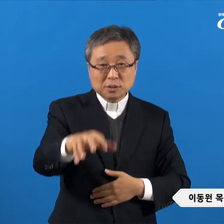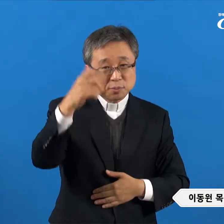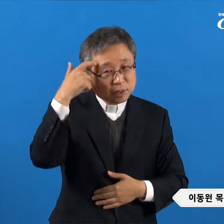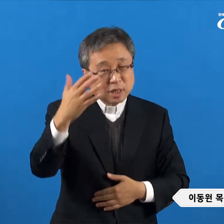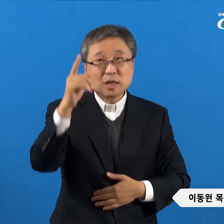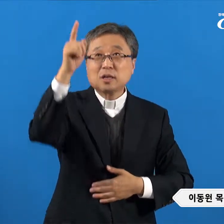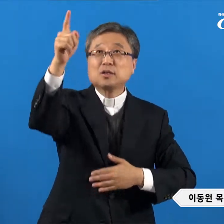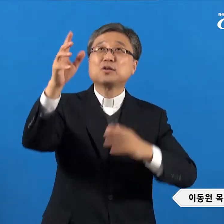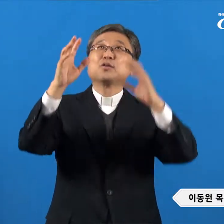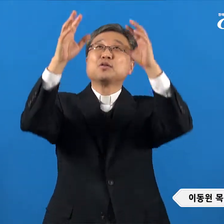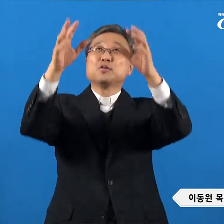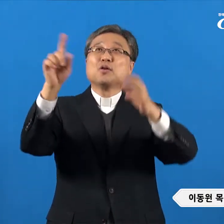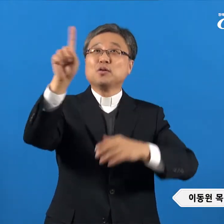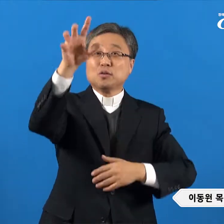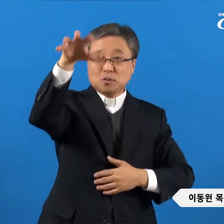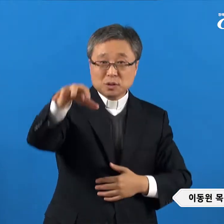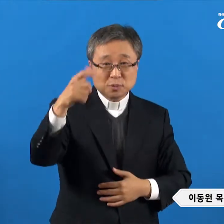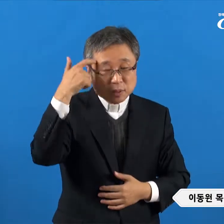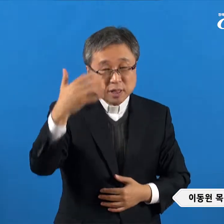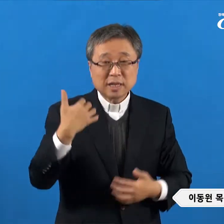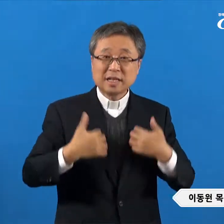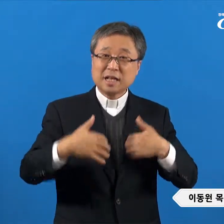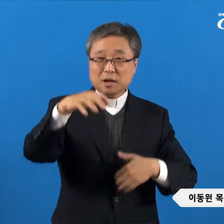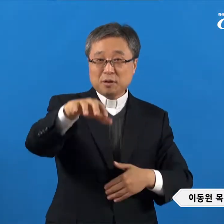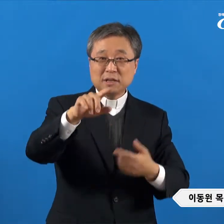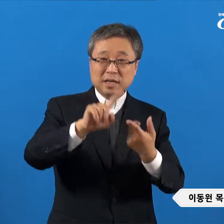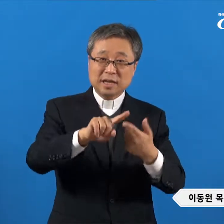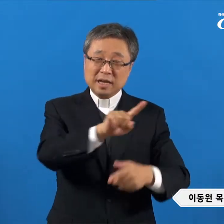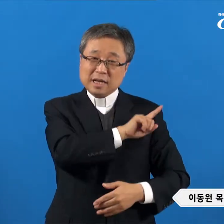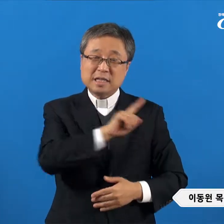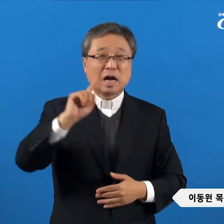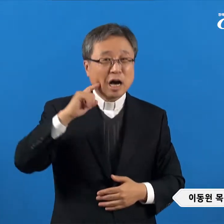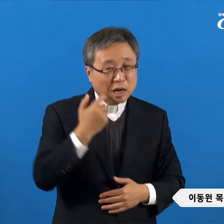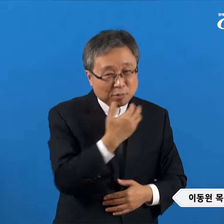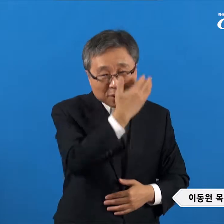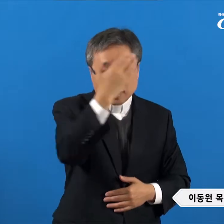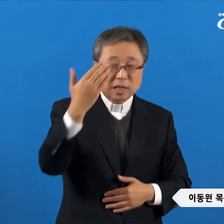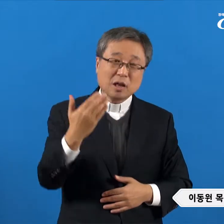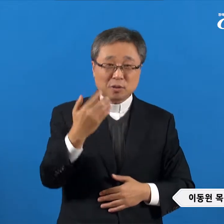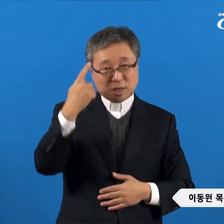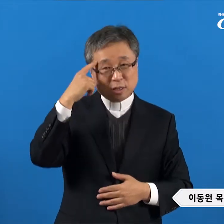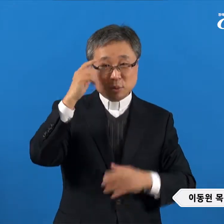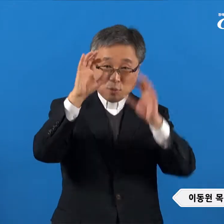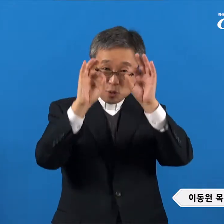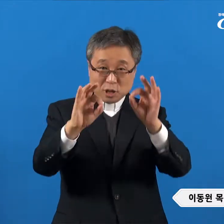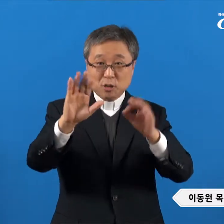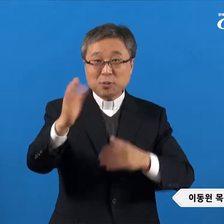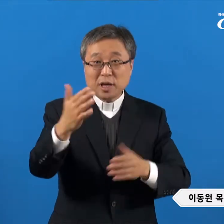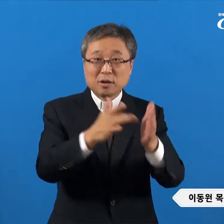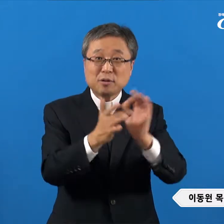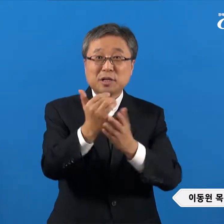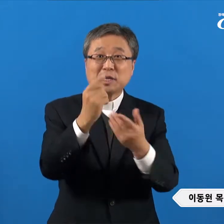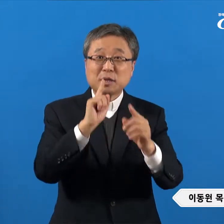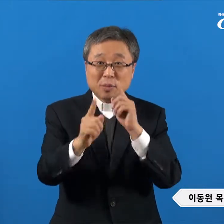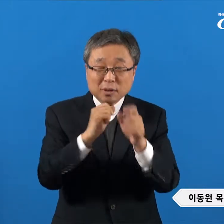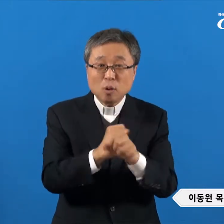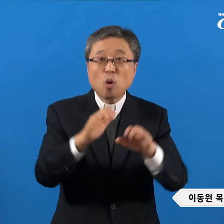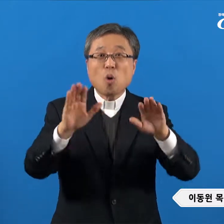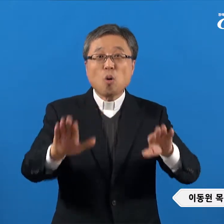곳일까요? 저는 낙원에 대한 가장 아름다운 정의를 본문에서 볼 수가 있다고 생각해요. 예수께서 이렇게 말씀하십니다. 오늘